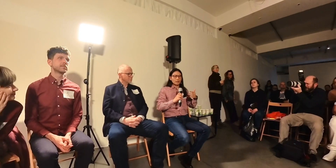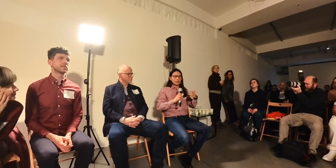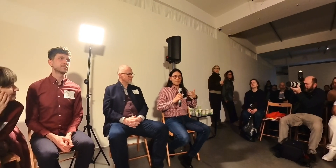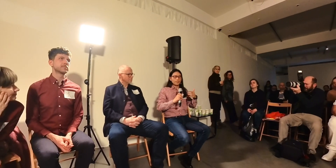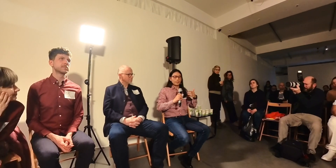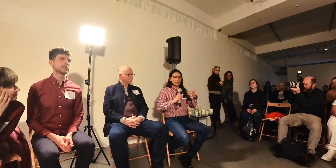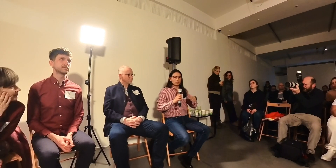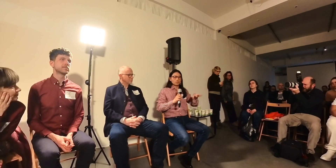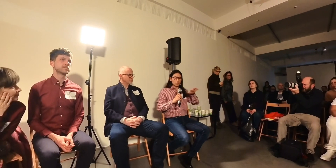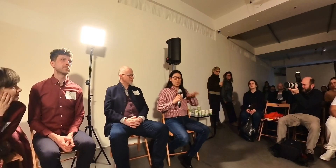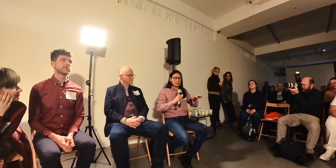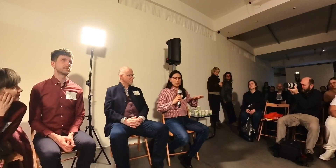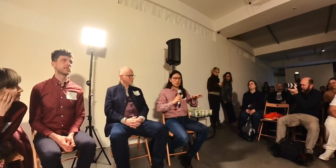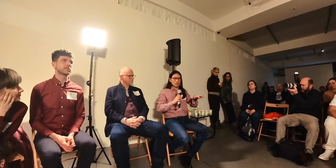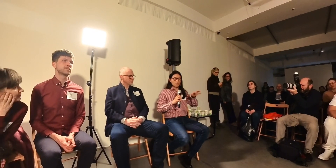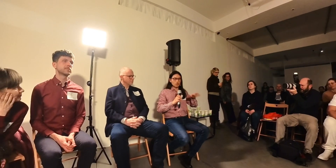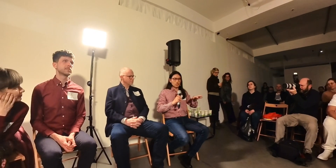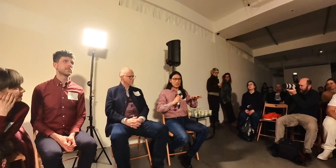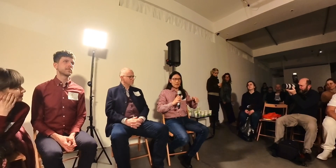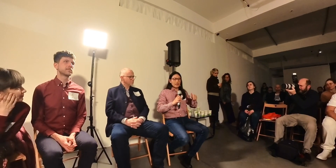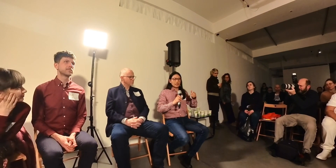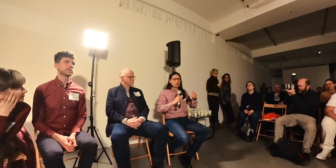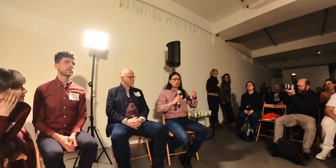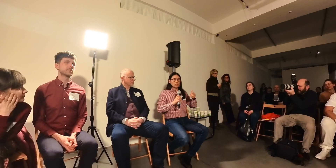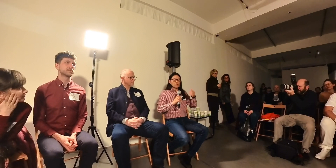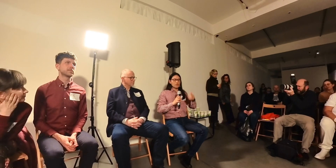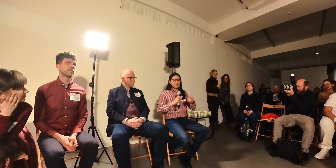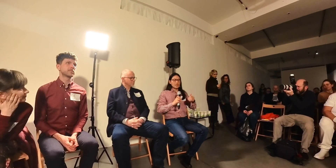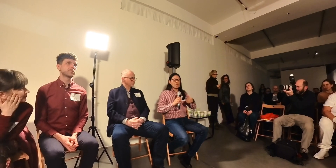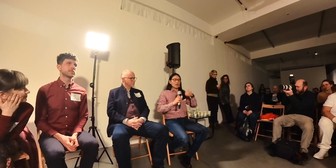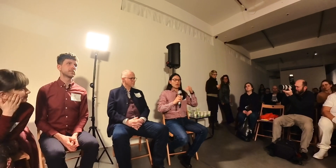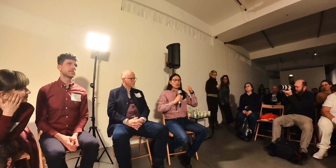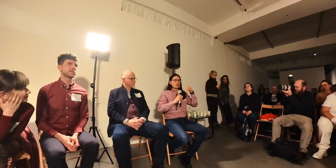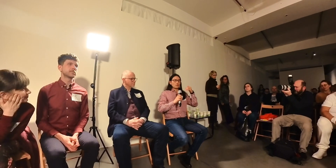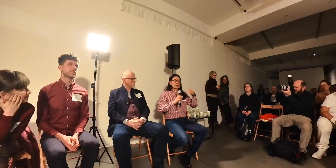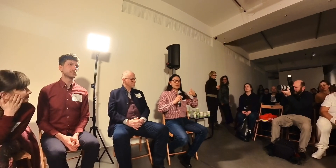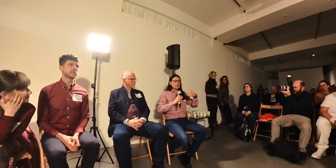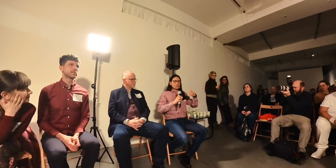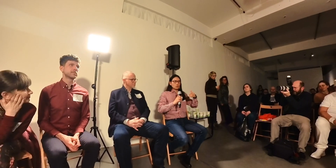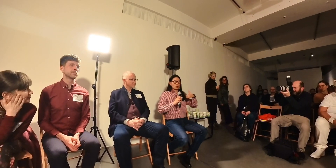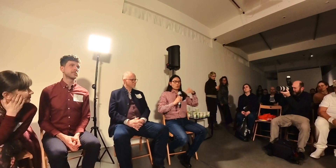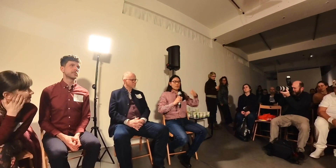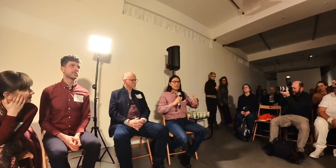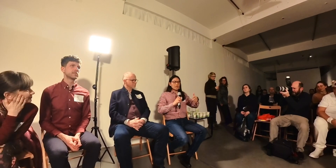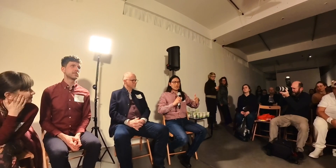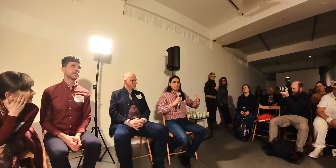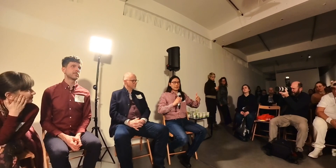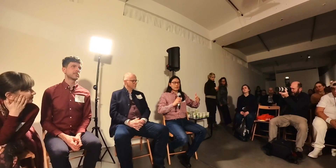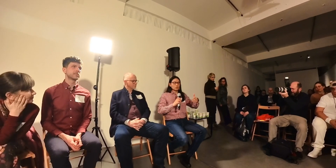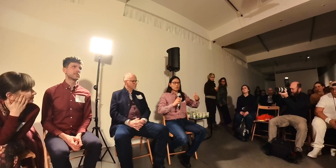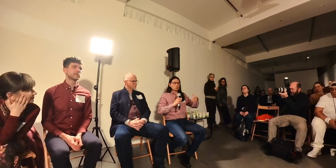a je to docela bezpečné prostředí, tak je to už další věc. Vy jdete do toho